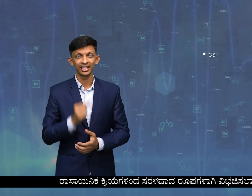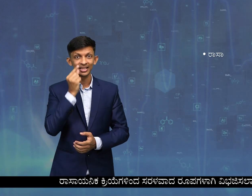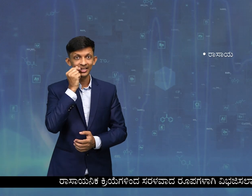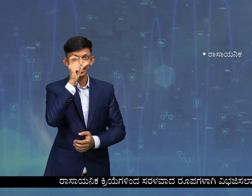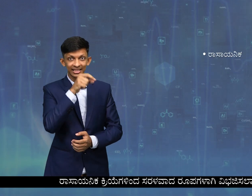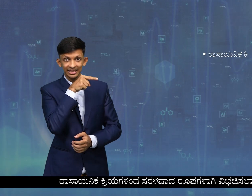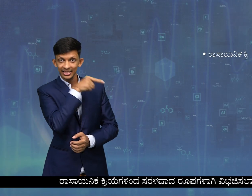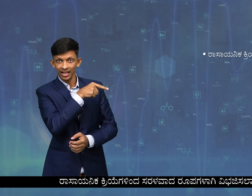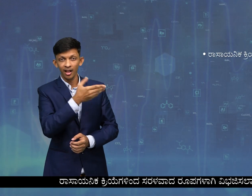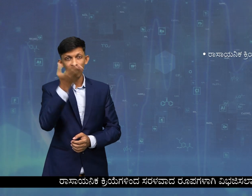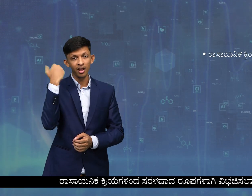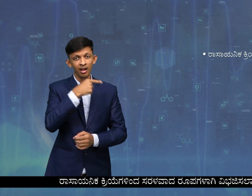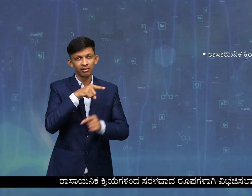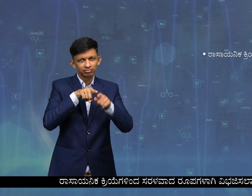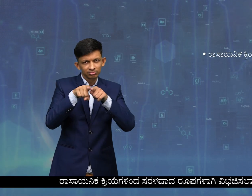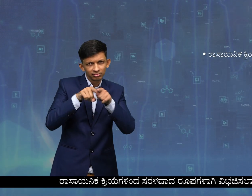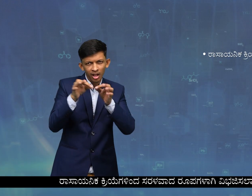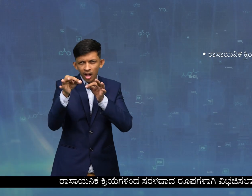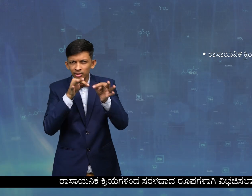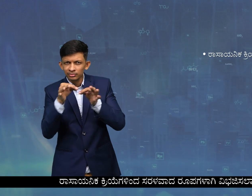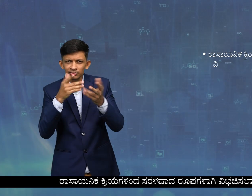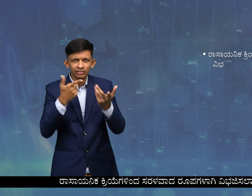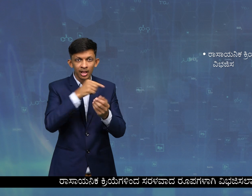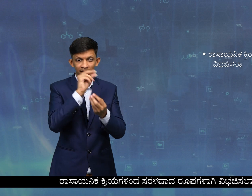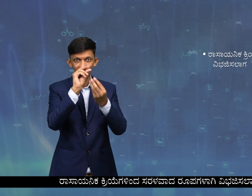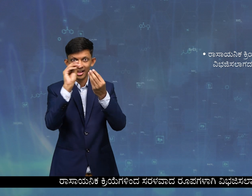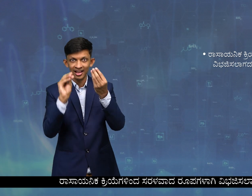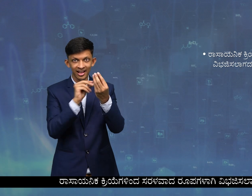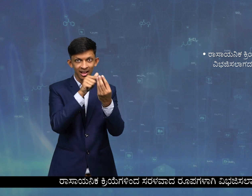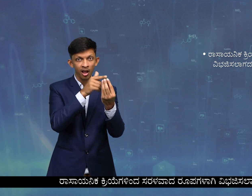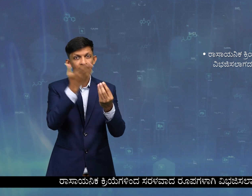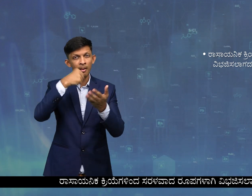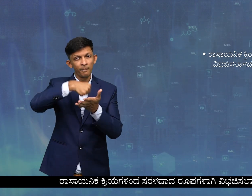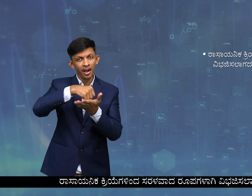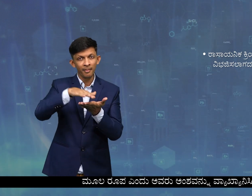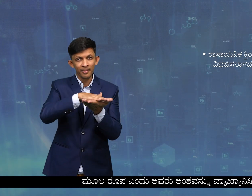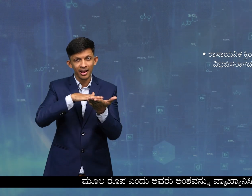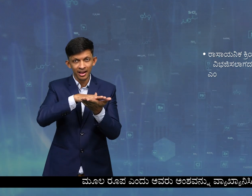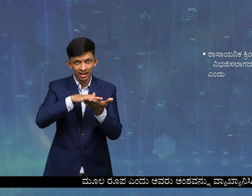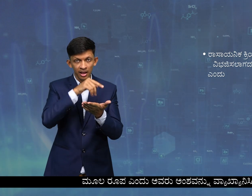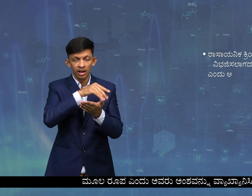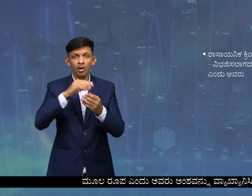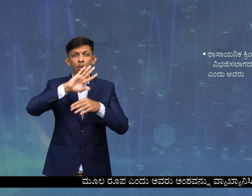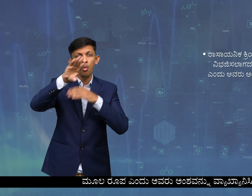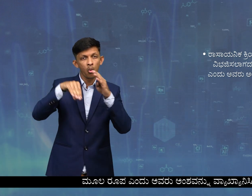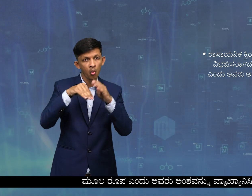ರಾಸಾಯನಿಕ ಕ್ರಿಯೆಗಳಿಂದ ಸರಳವಾದ ರೂಪಗಳಾಗಿ ವಿಭಜಿಸಲಾದ ವಸ್ತುವಿನ ಮೂಲ ರೂಪ ಎಂದು ಅವರು